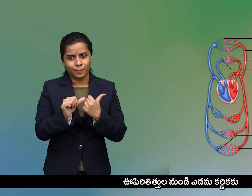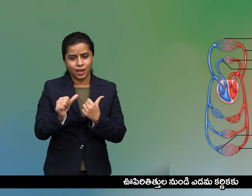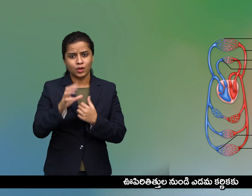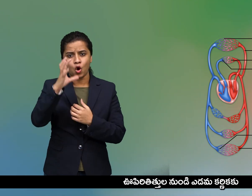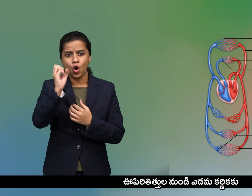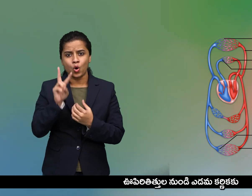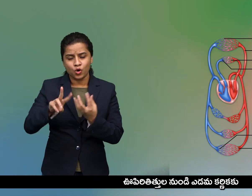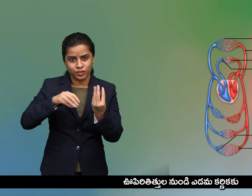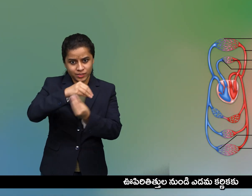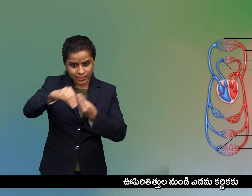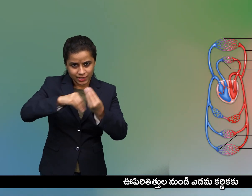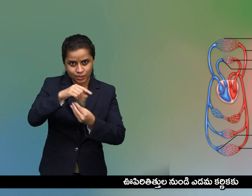ఊపిరితిత్తుల నుండి ఎడమ కర్ణికకు,